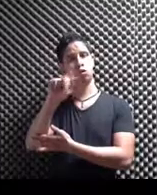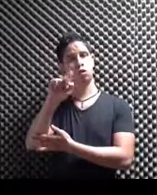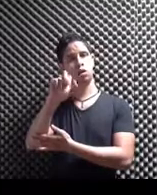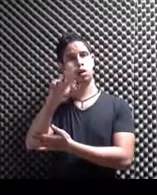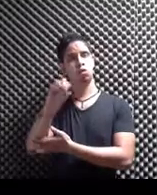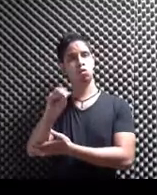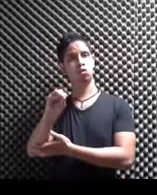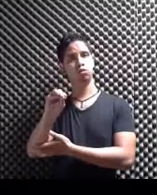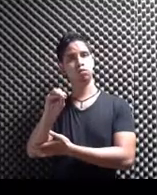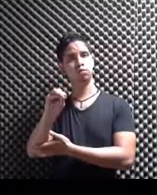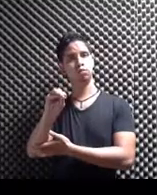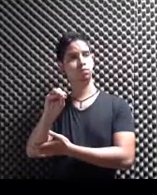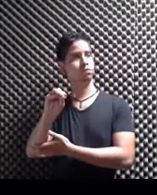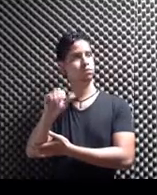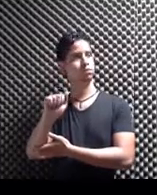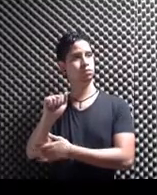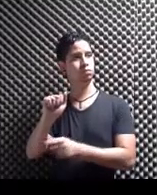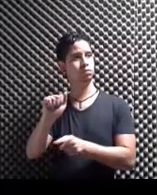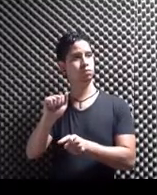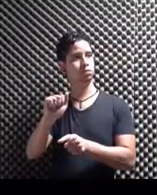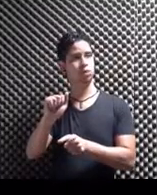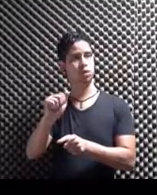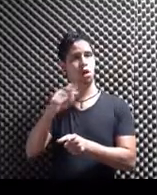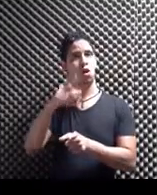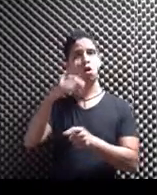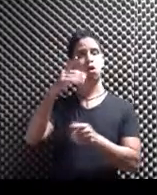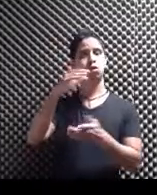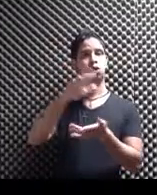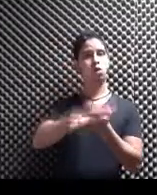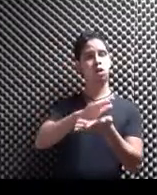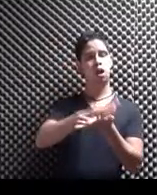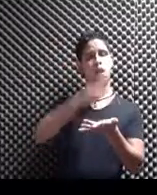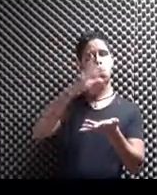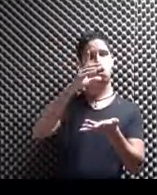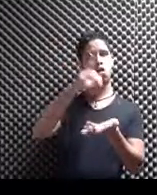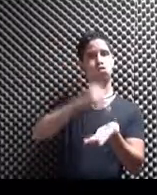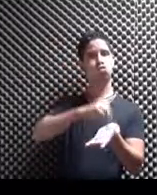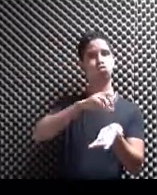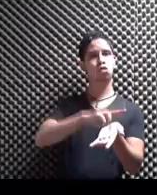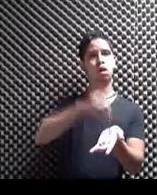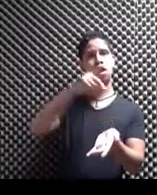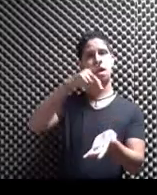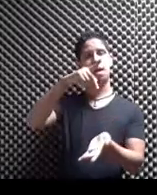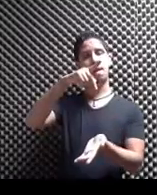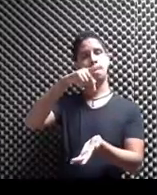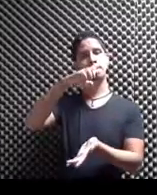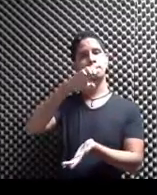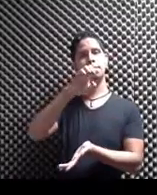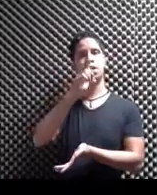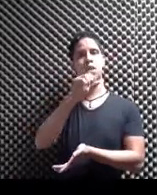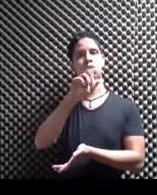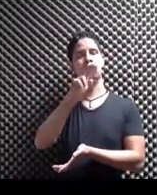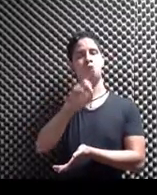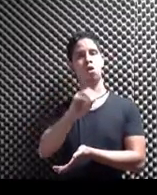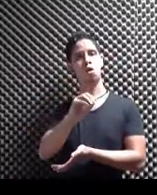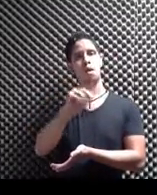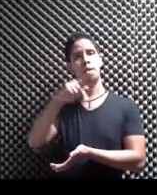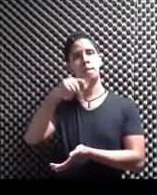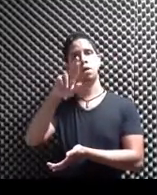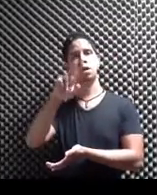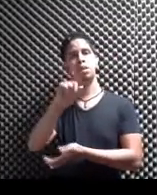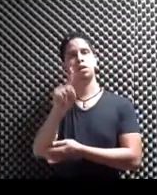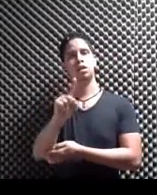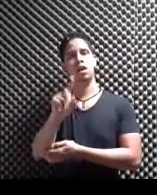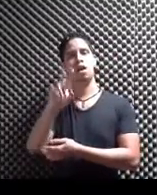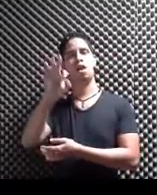Doctor Pedro Pérez. Doctor Pérez. Doctor Pedro Pérez en Fajardo. No, no es Fajardo. No, Pérez Fajardo. Ese es el